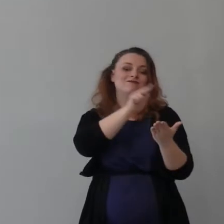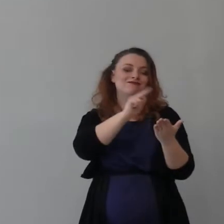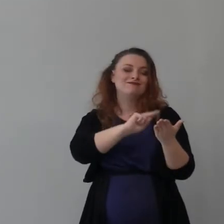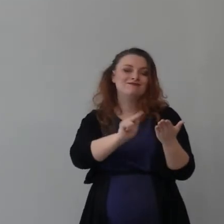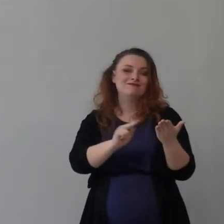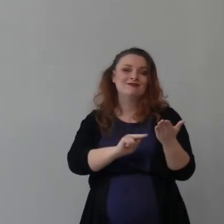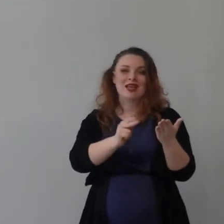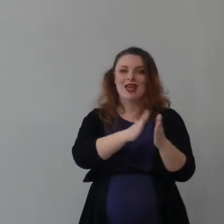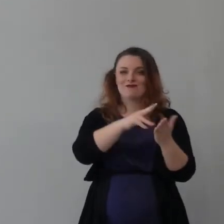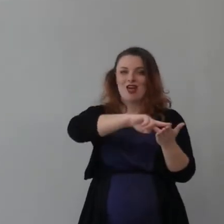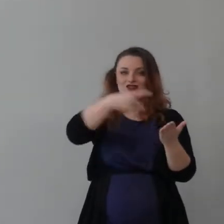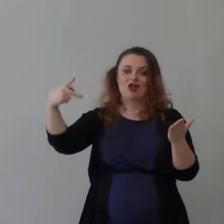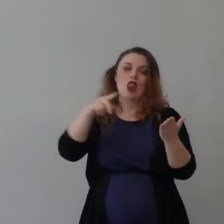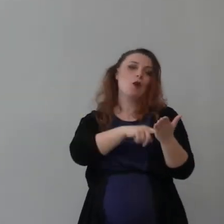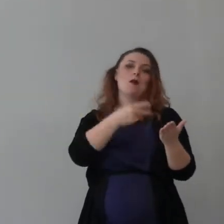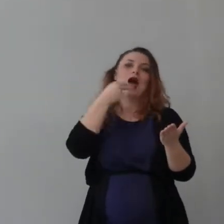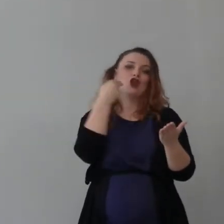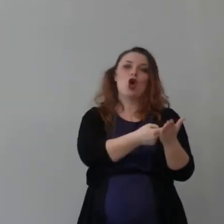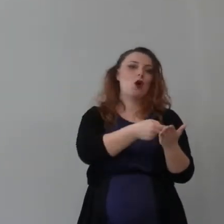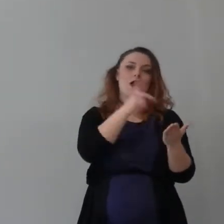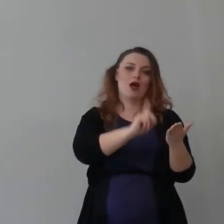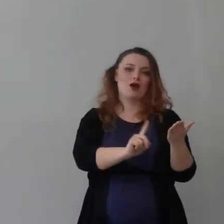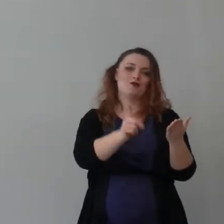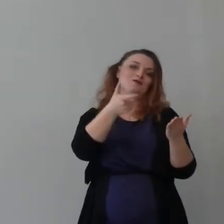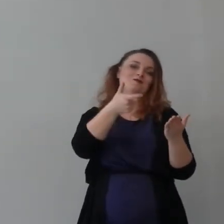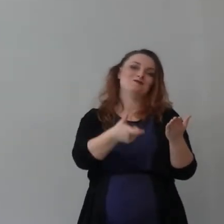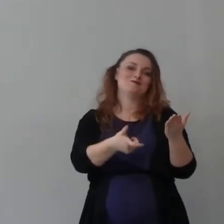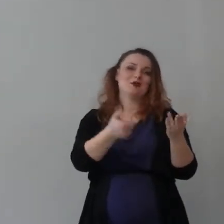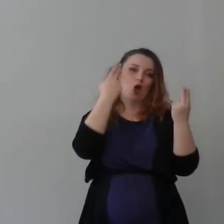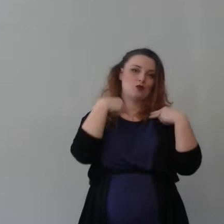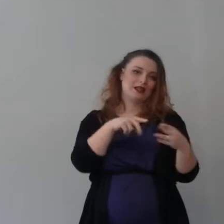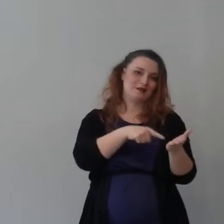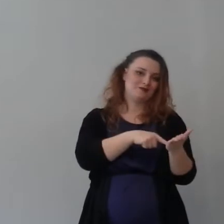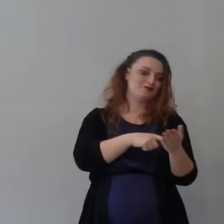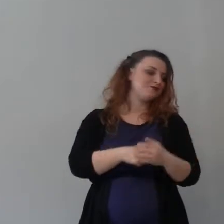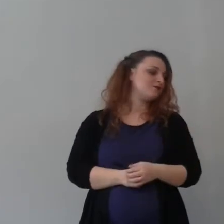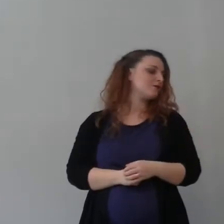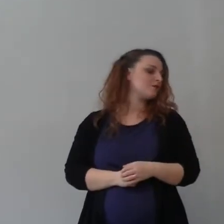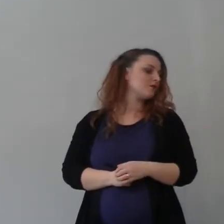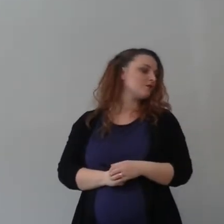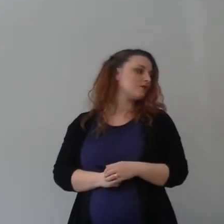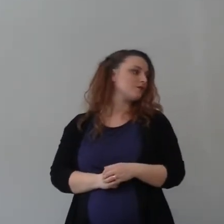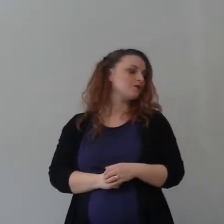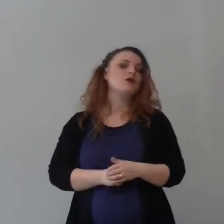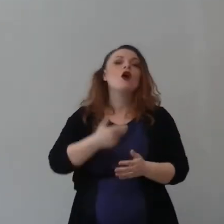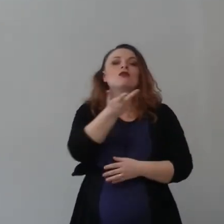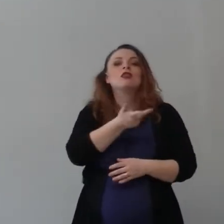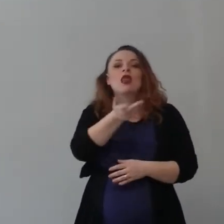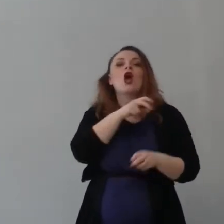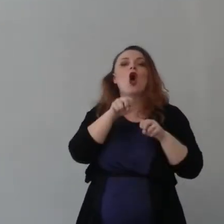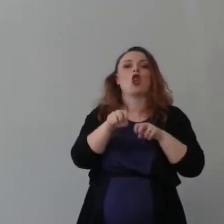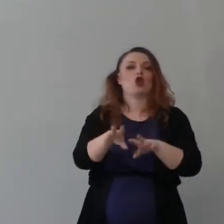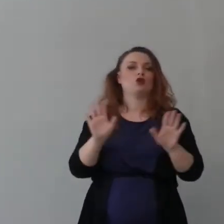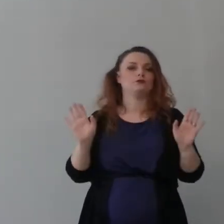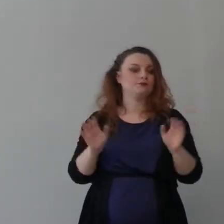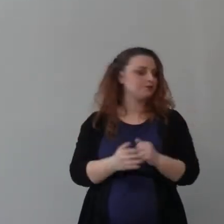suo nome. Per cui abbiamo Maria Maddalena, Pietro e Giovanni. Tutti e tre corrono,